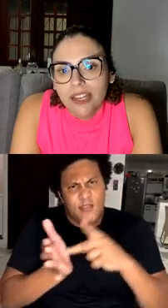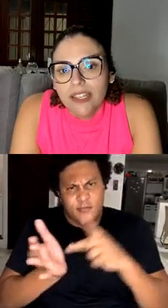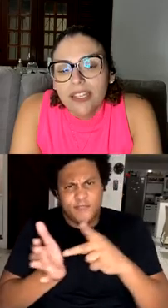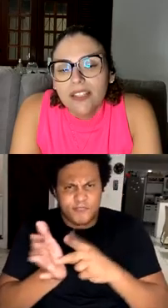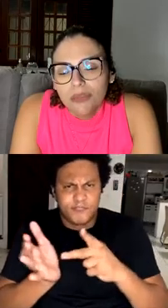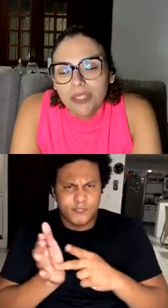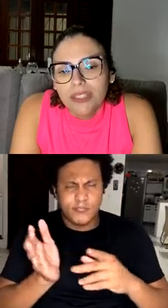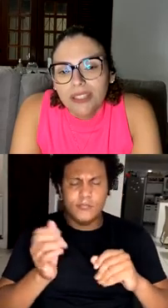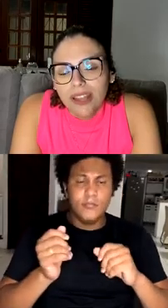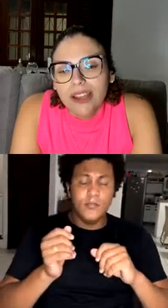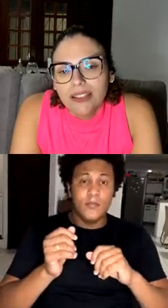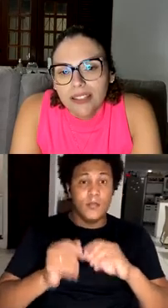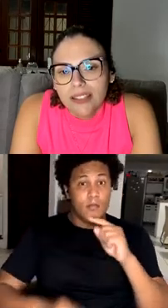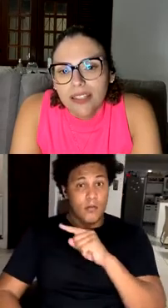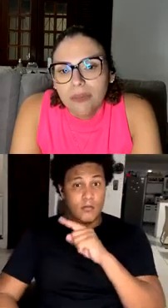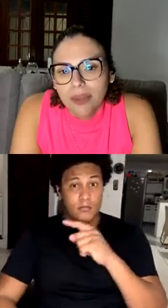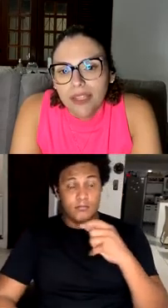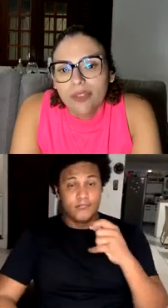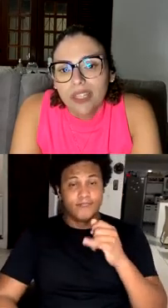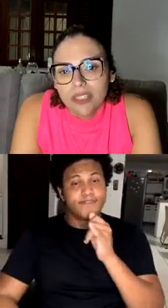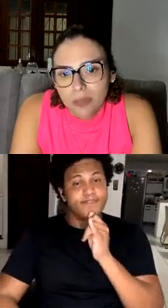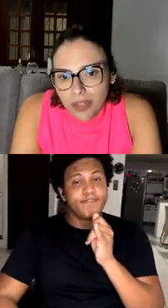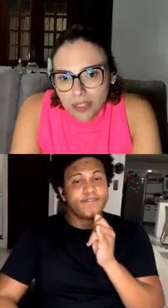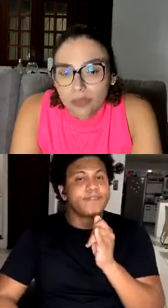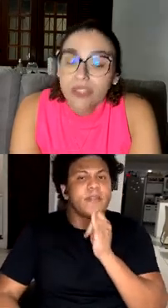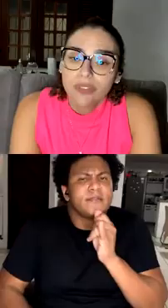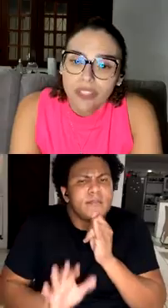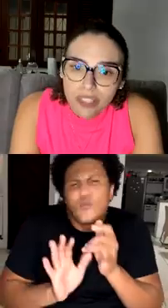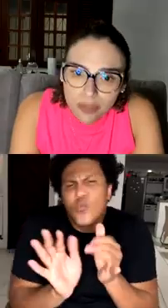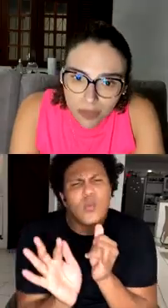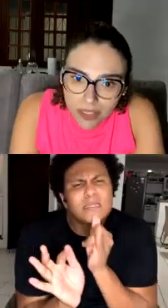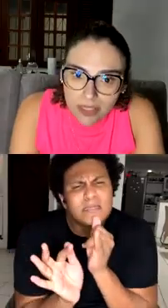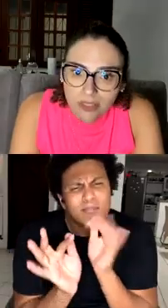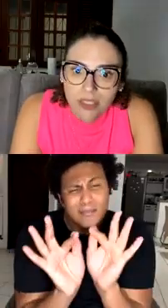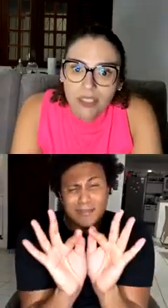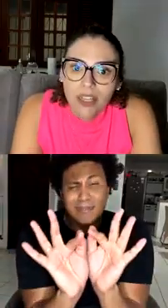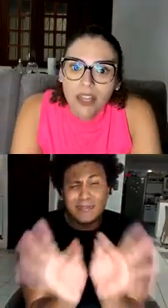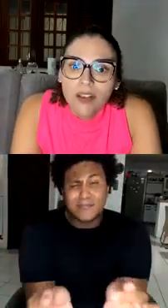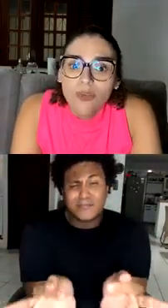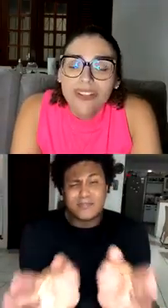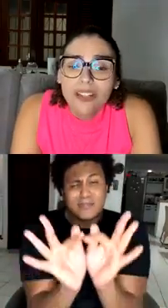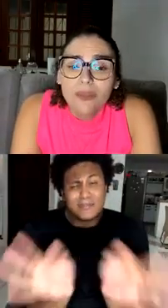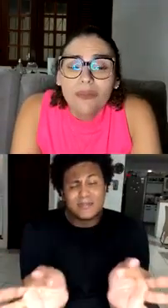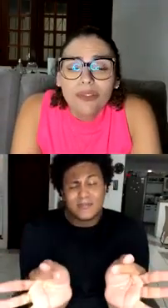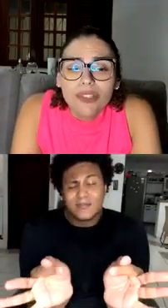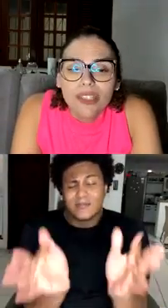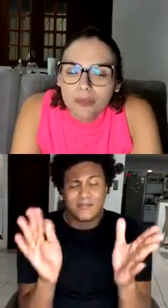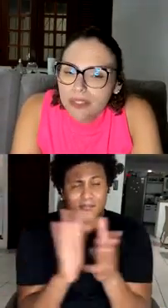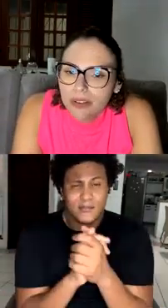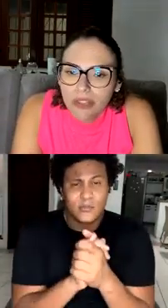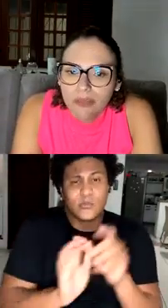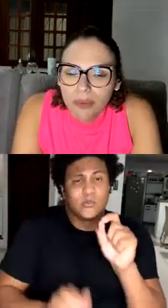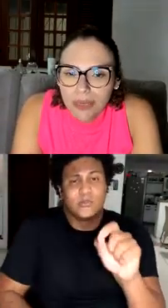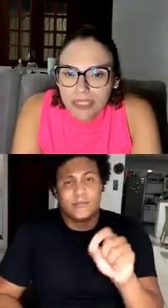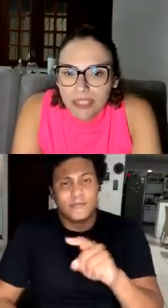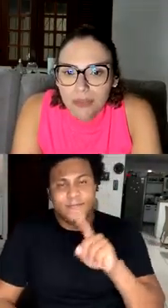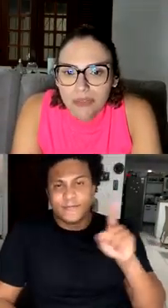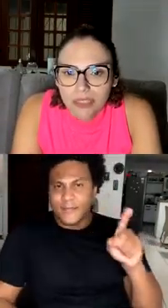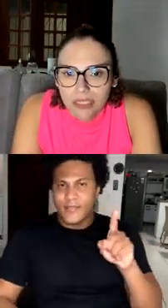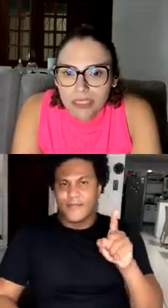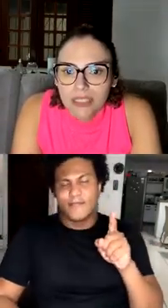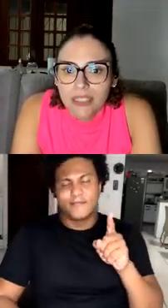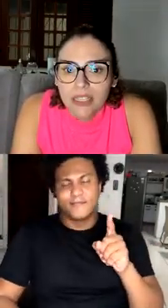E aí isso me entristece, saber do que eles passam, do que vocês passam. Um exemplo muito simples que eu quero apresentar